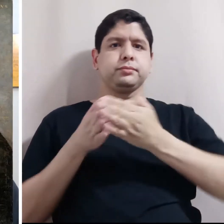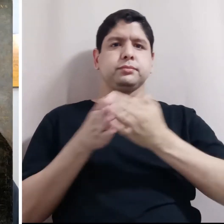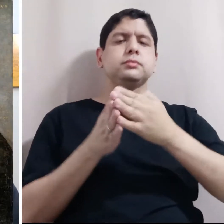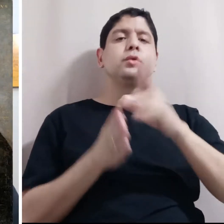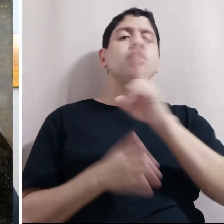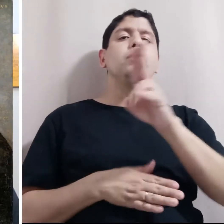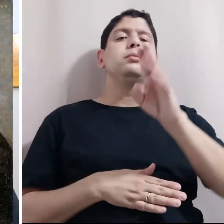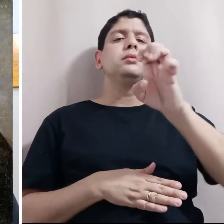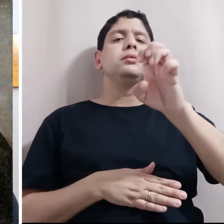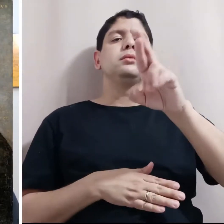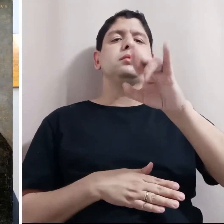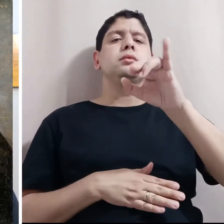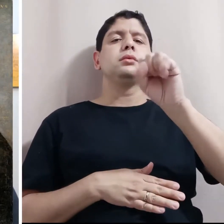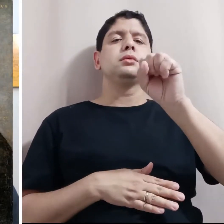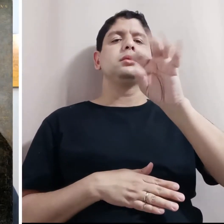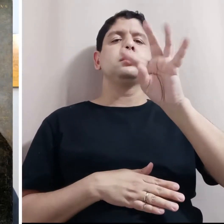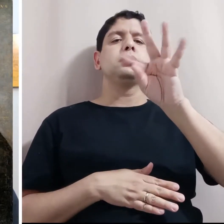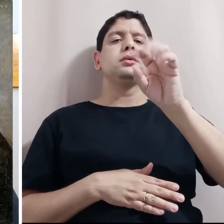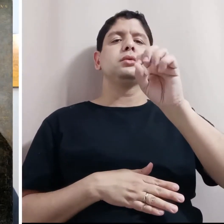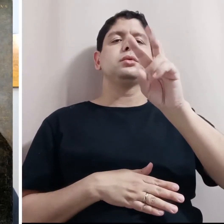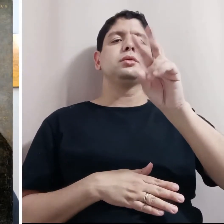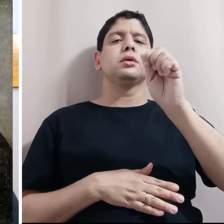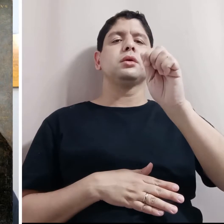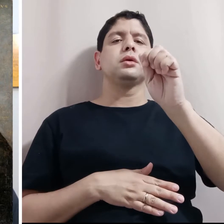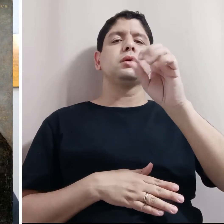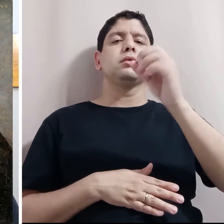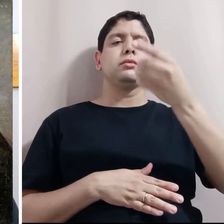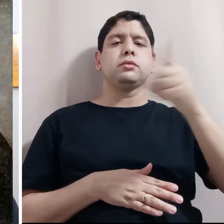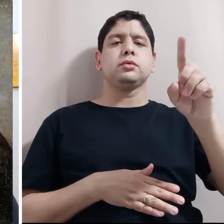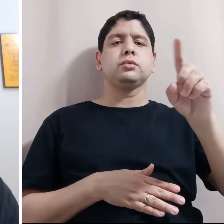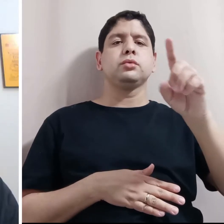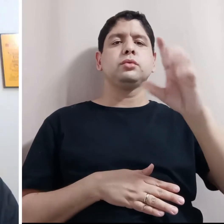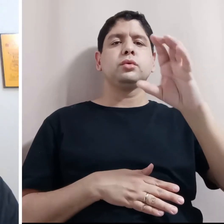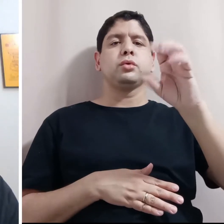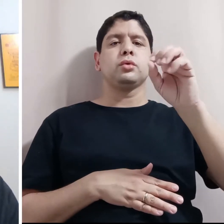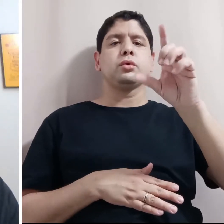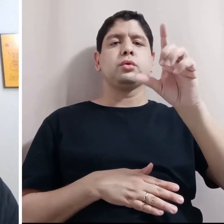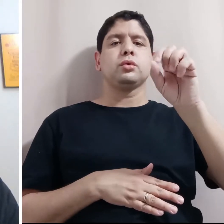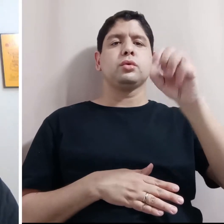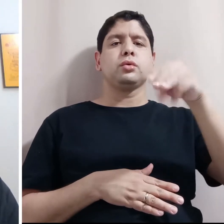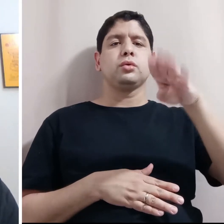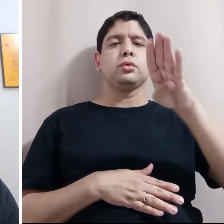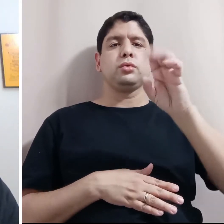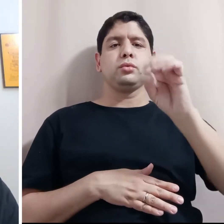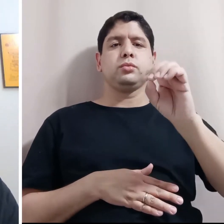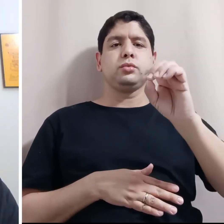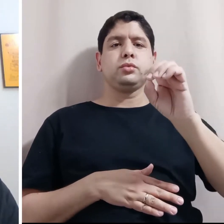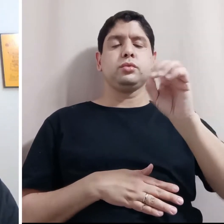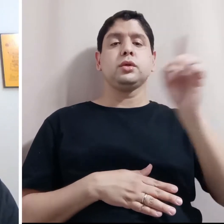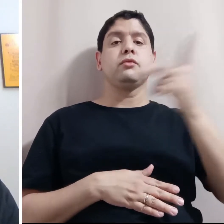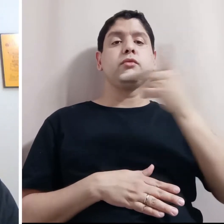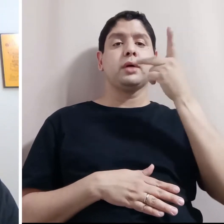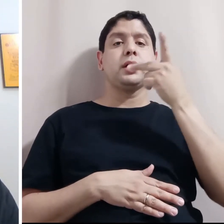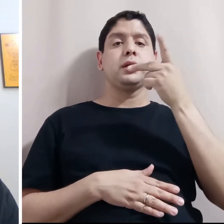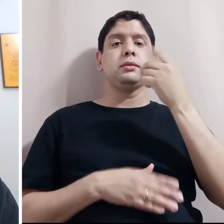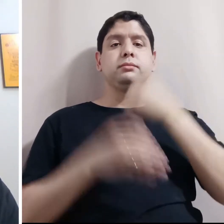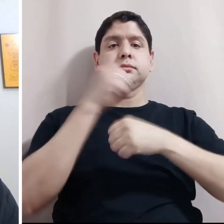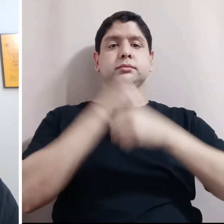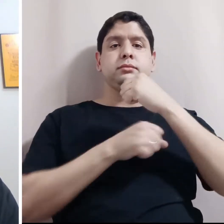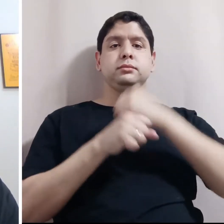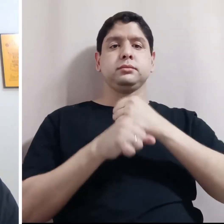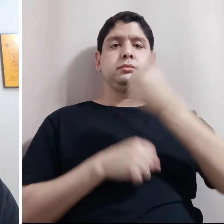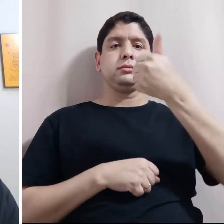aquele navegador que a serviço da Espanha chegou ao continente americano